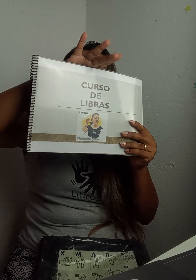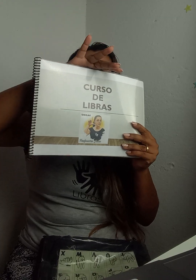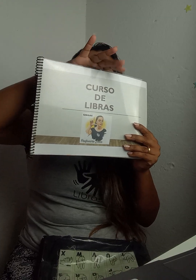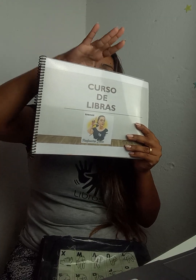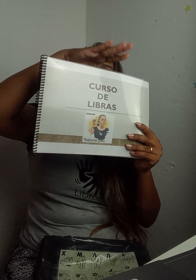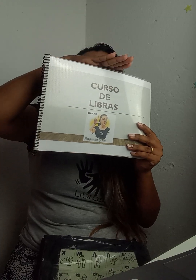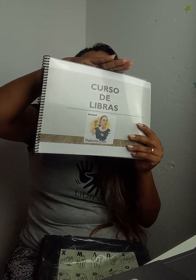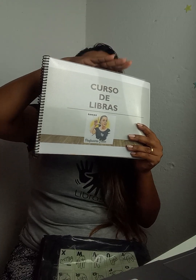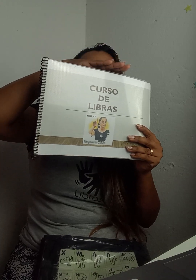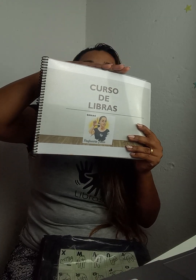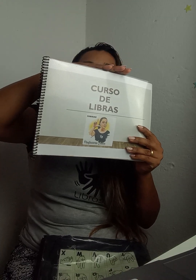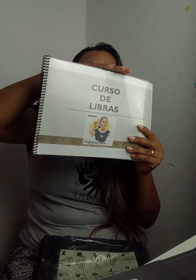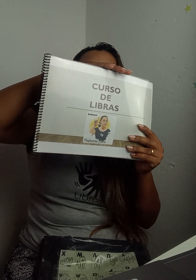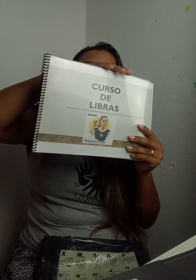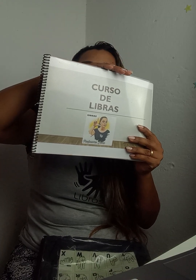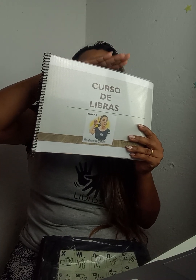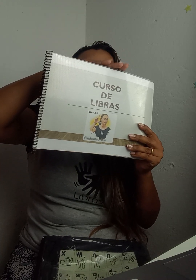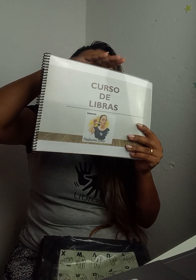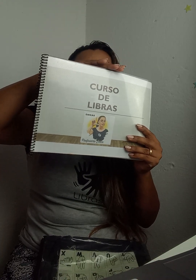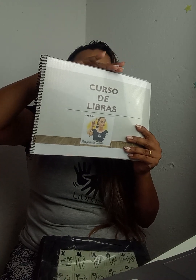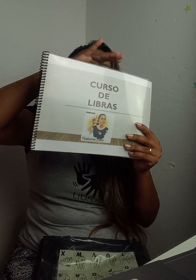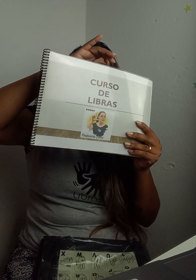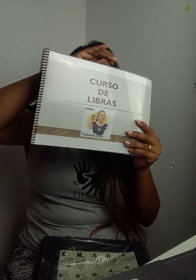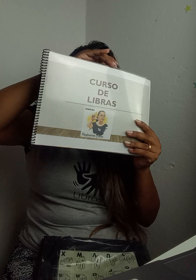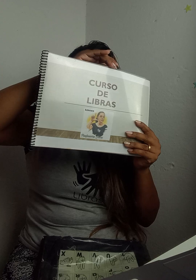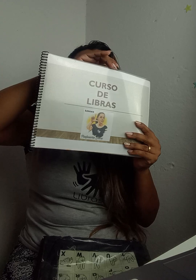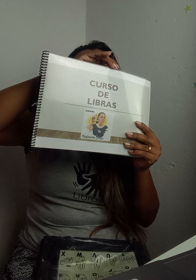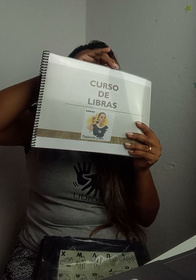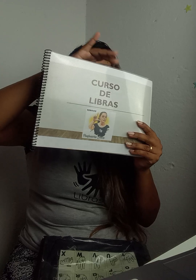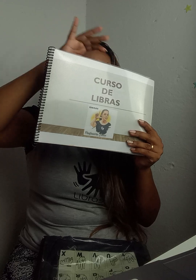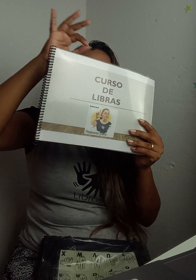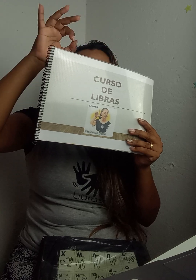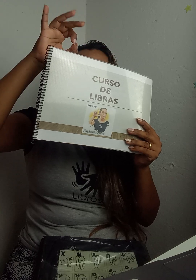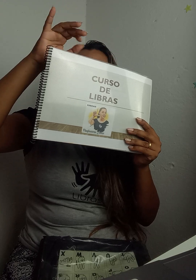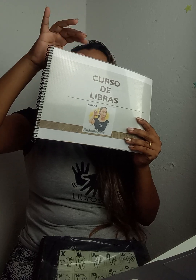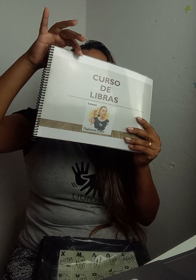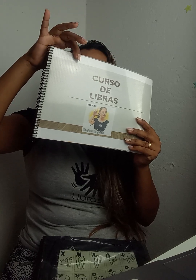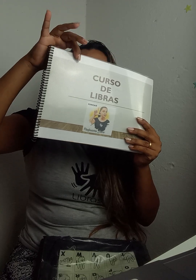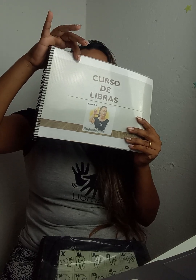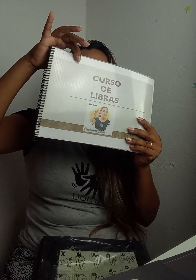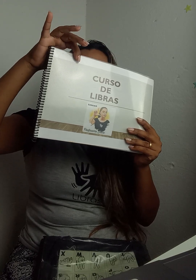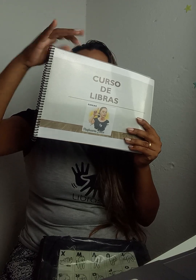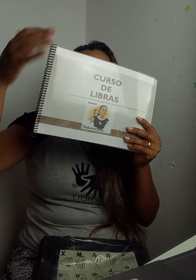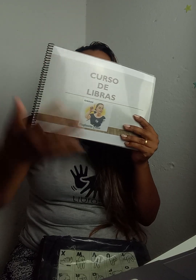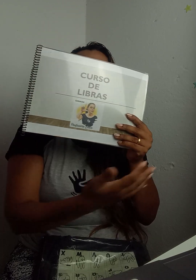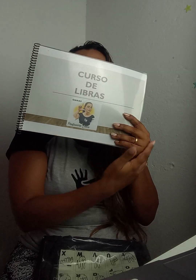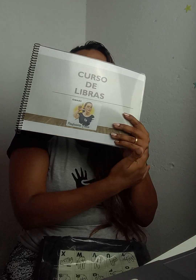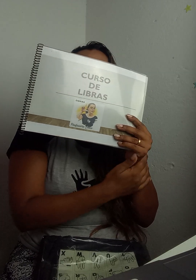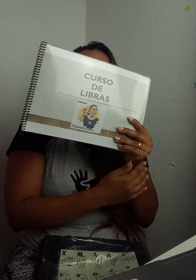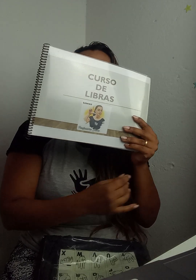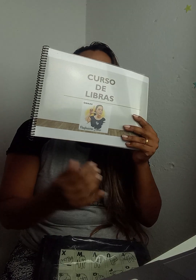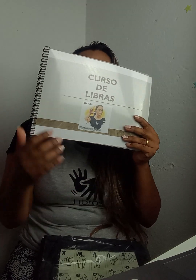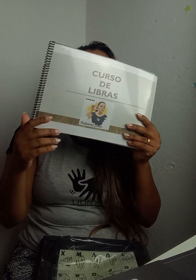pode ter, mas você vai pagar ele à parte, tá bom? Que eu vou mandar para você. Mas, do contrário, para ter